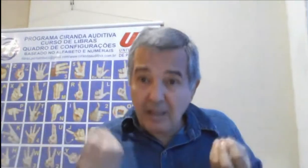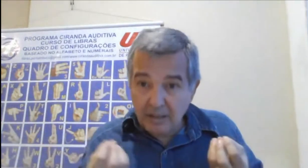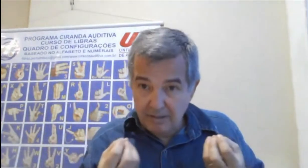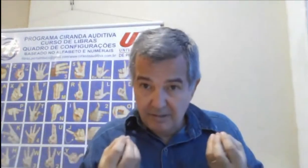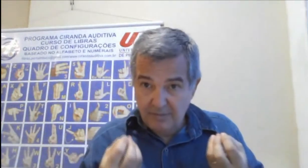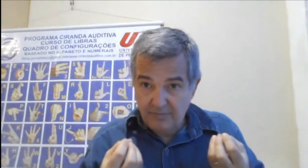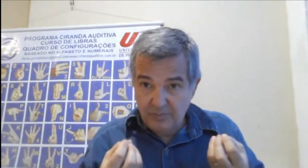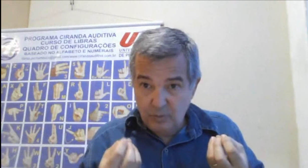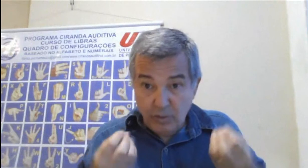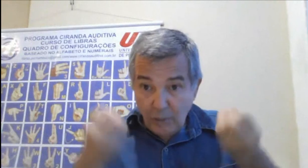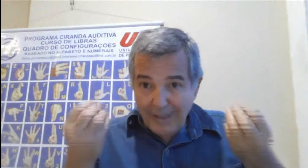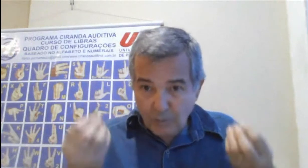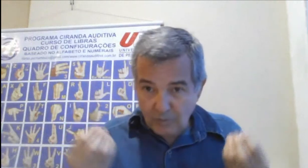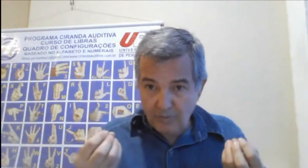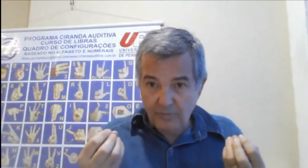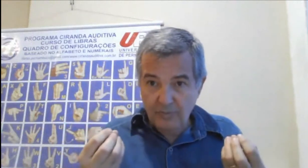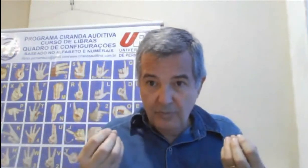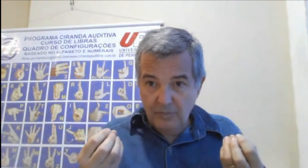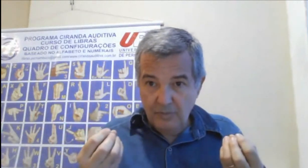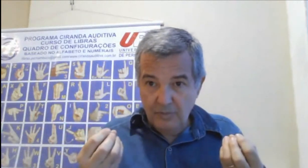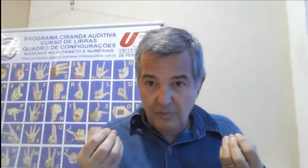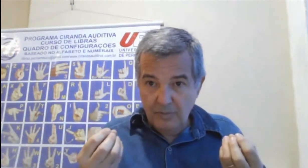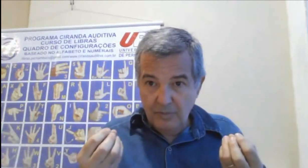éter? O que é o átomo?